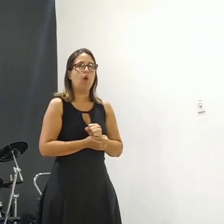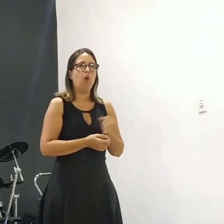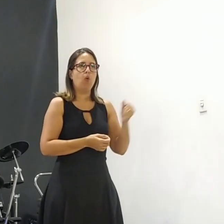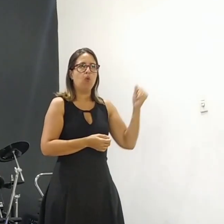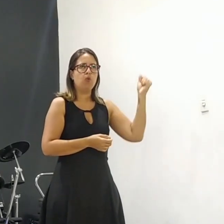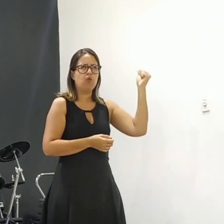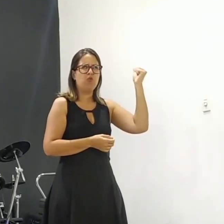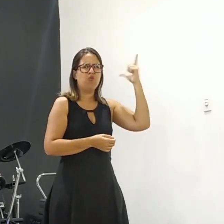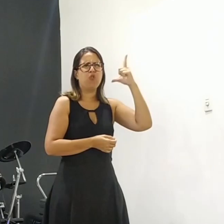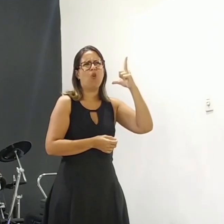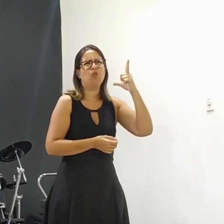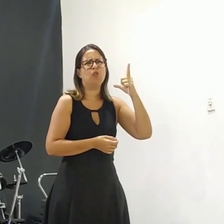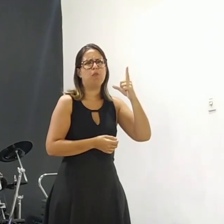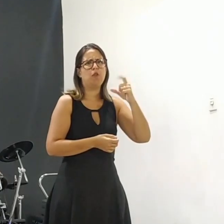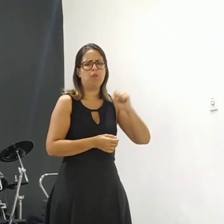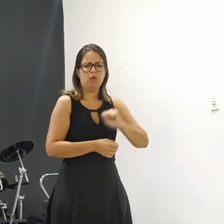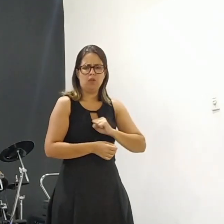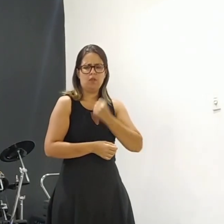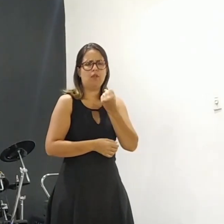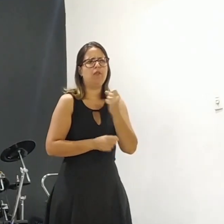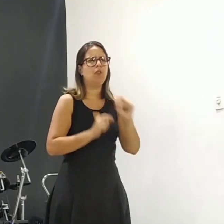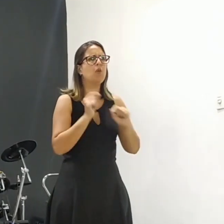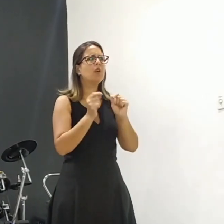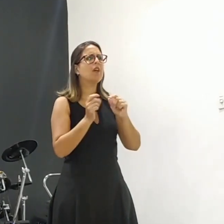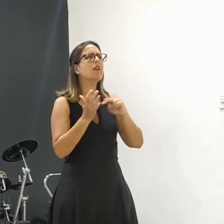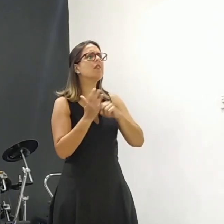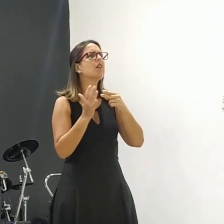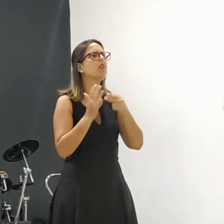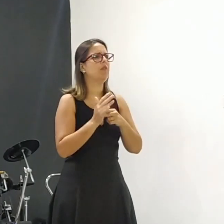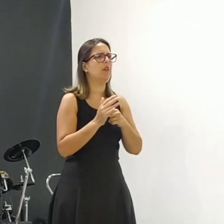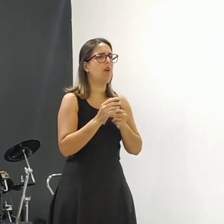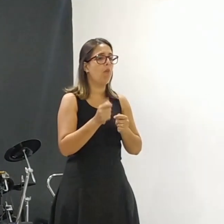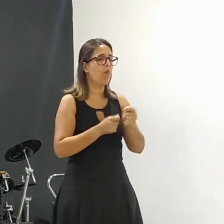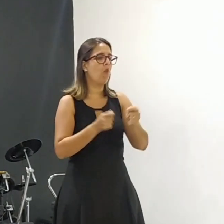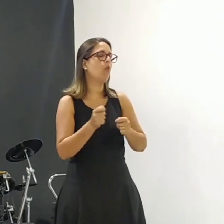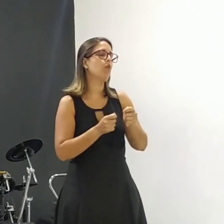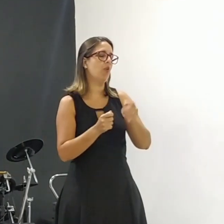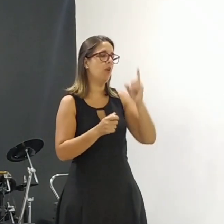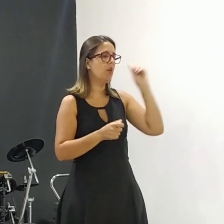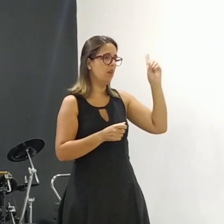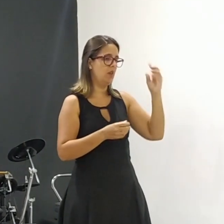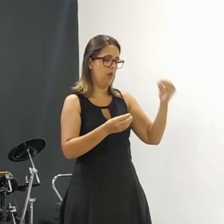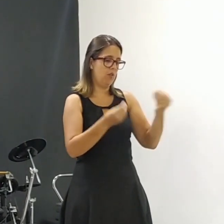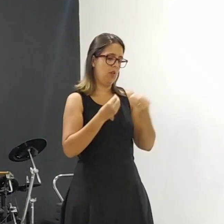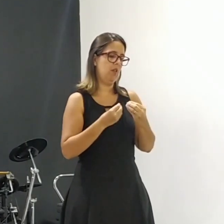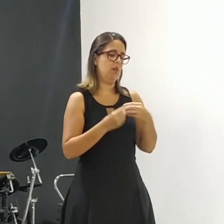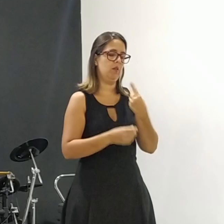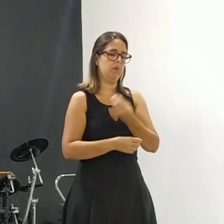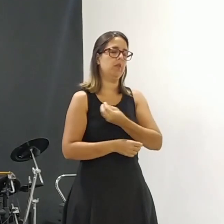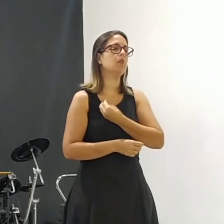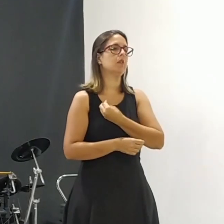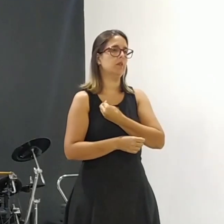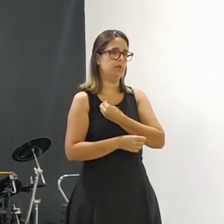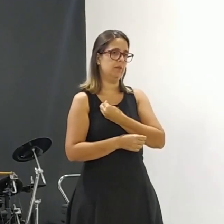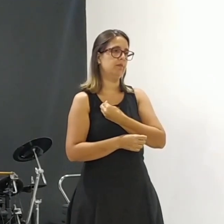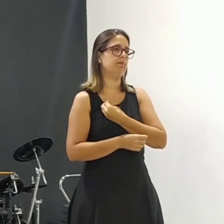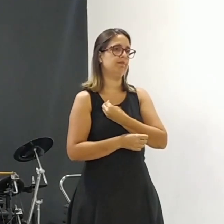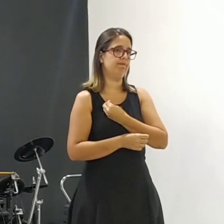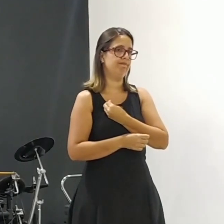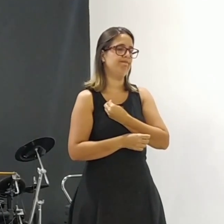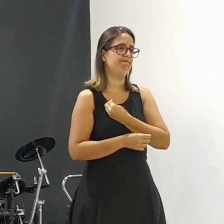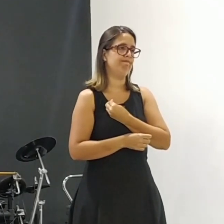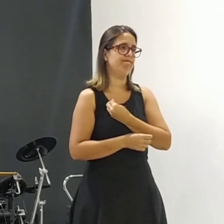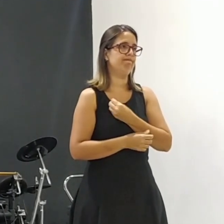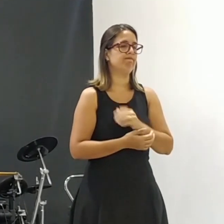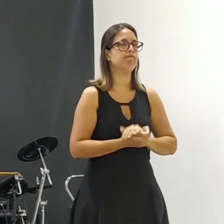nossa ira, né? Deus fala isso. O que são isso? São limites que Deus vai nos dando. Deus coloca limites para o